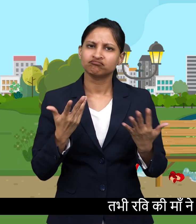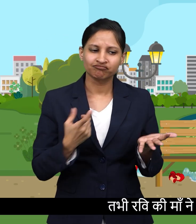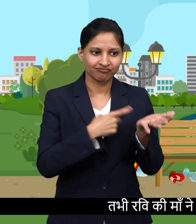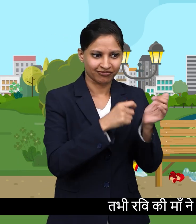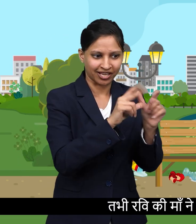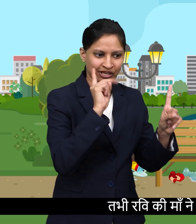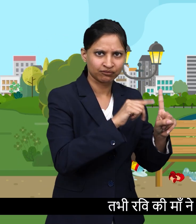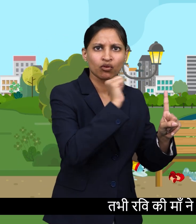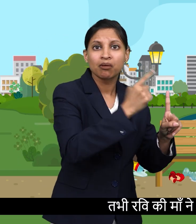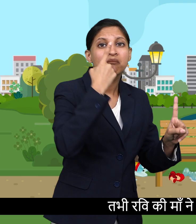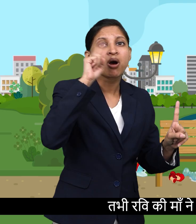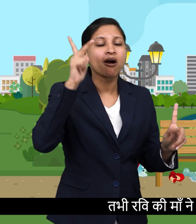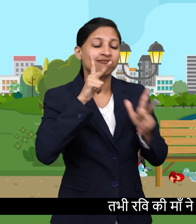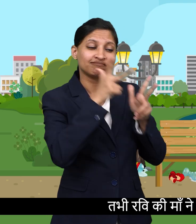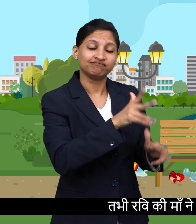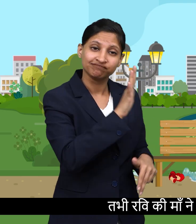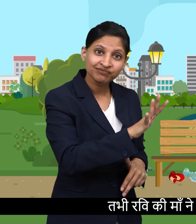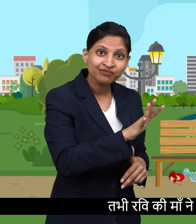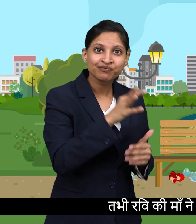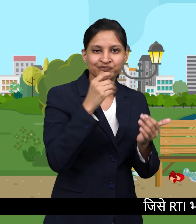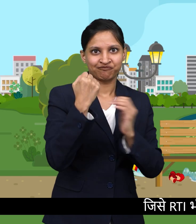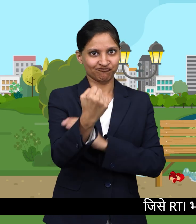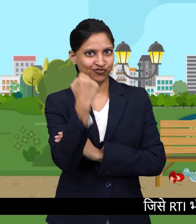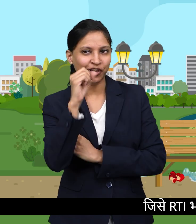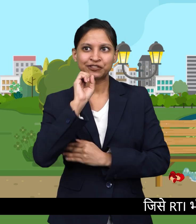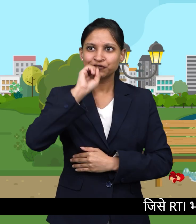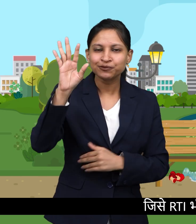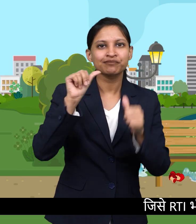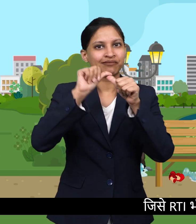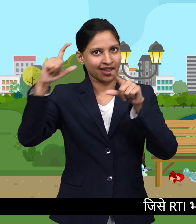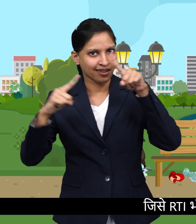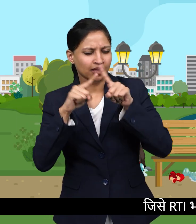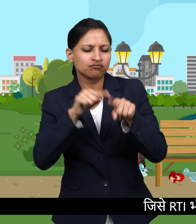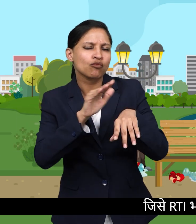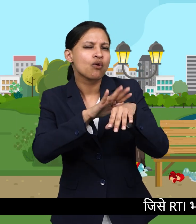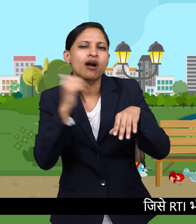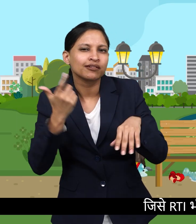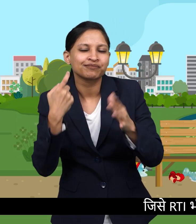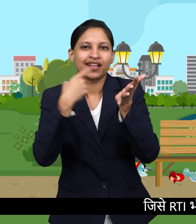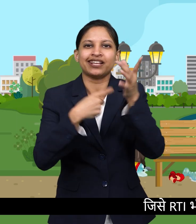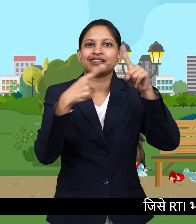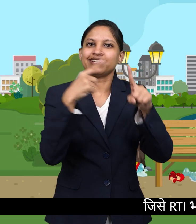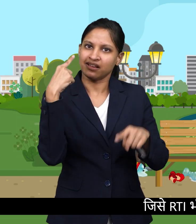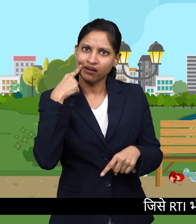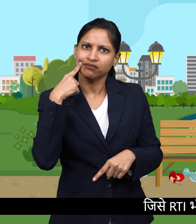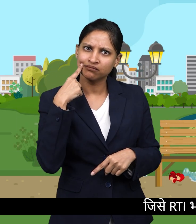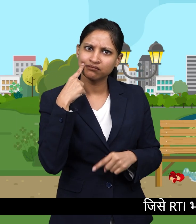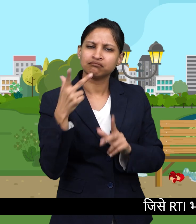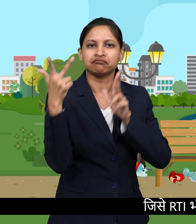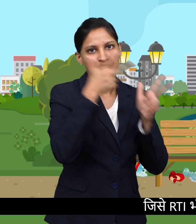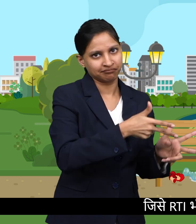तभी रवि की माँ ने उन्हें सूचना का अधिकार अधिनियम, जिसे RTI भी कहते हैं, के बारे में बताया।